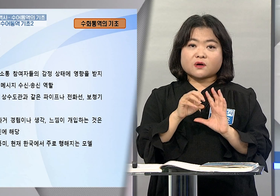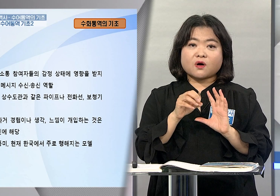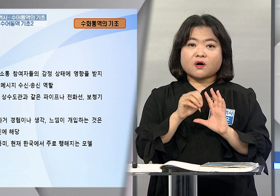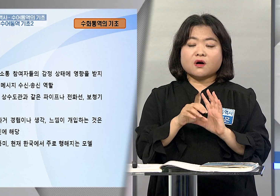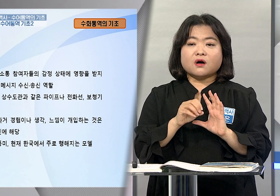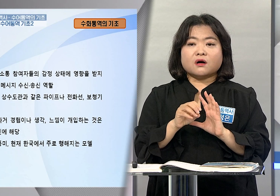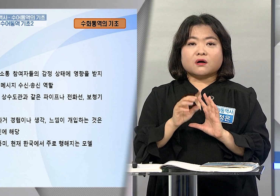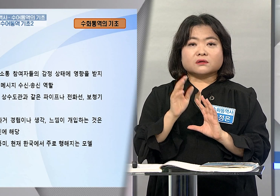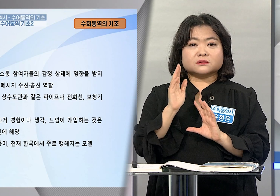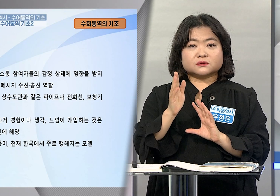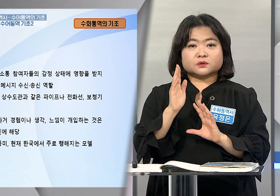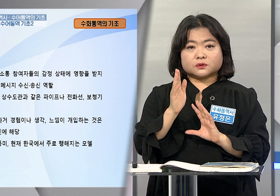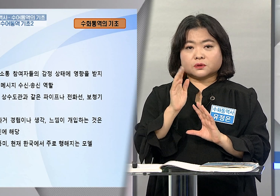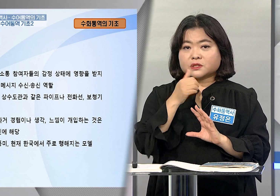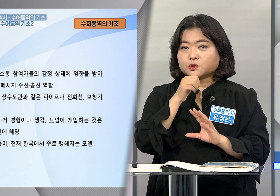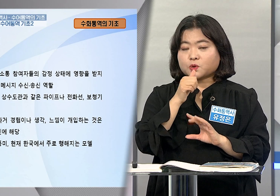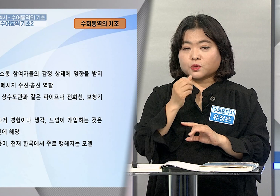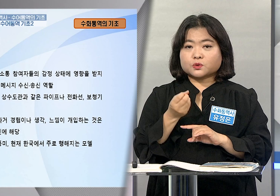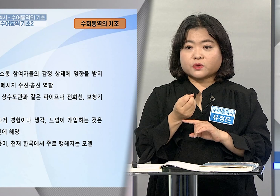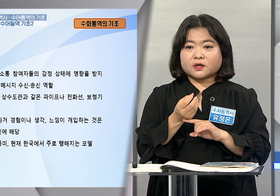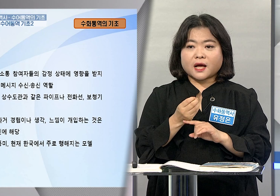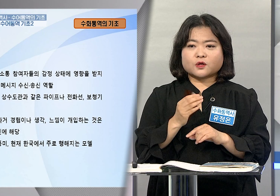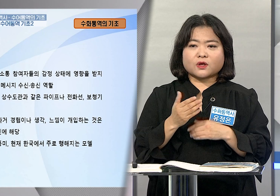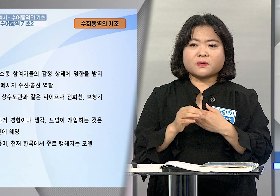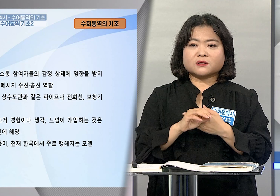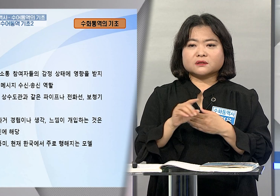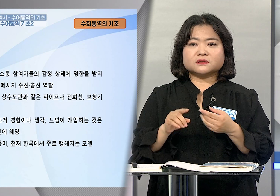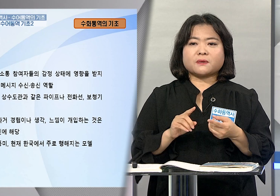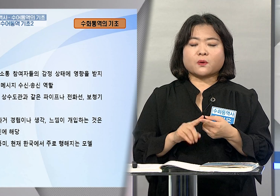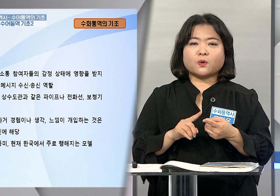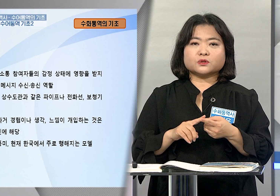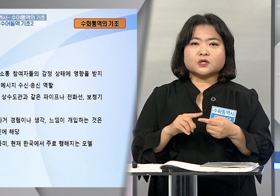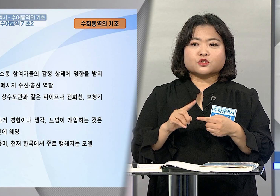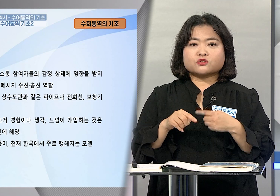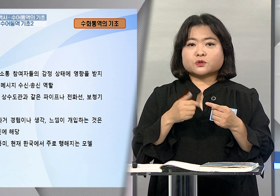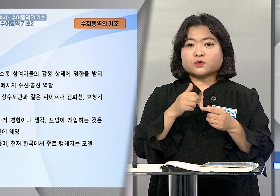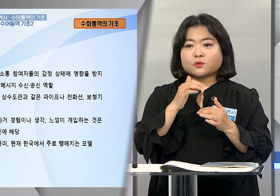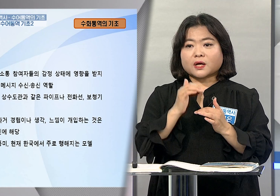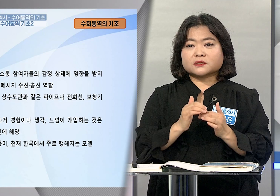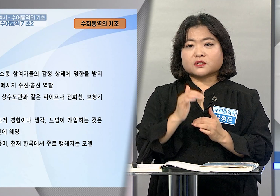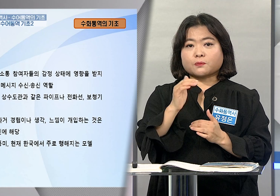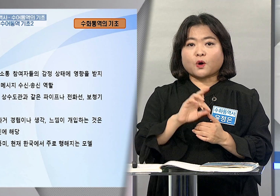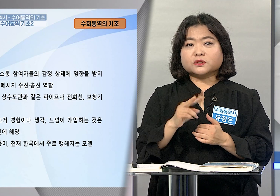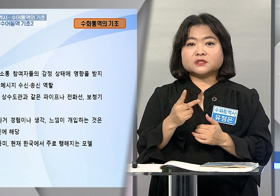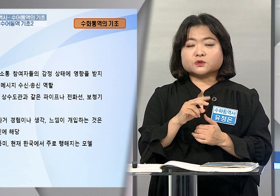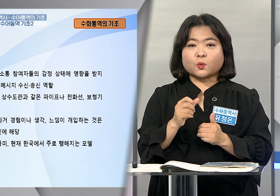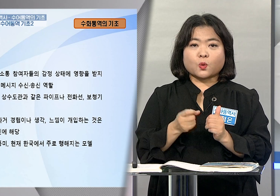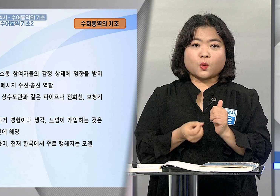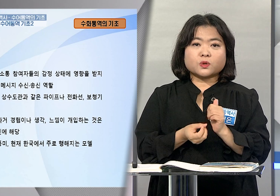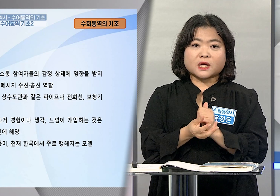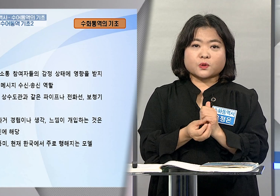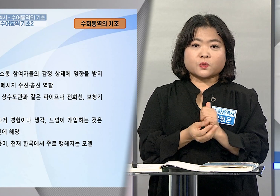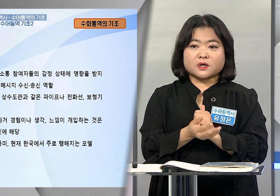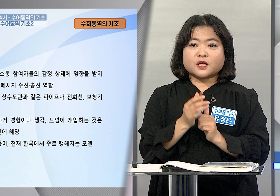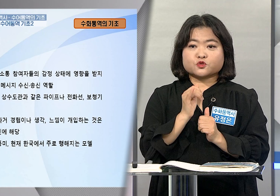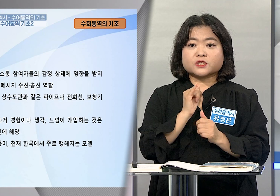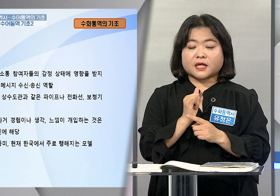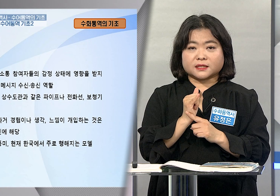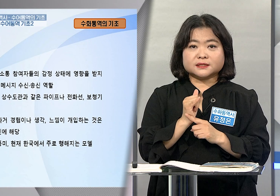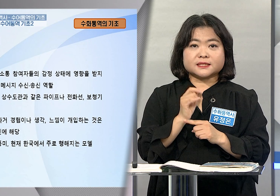개입해서 의사소통 통역을 하게 되면 그거는 바로 수화통역 과정에서 변인으로 작용을 할 수 있다는